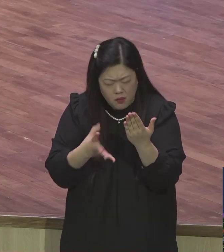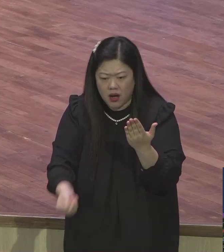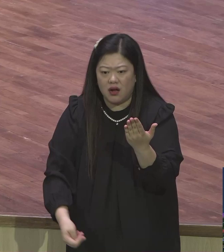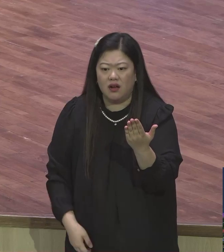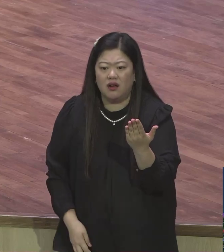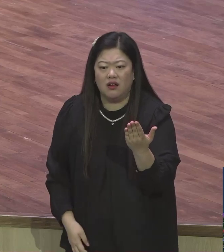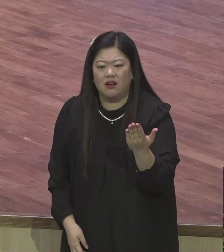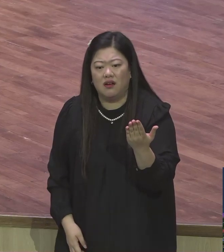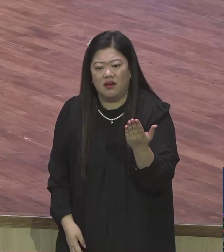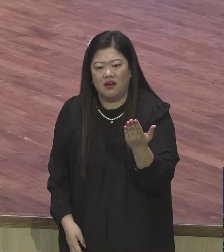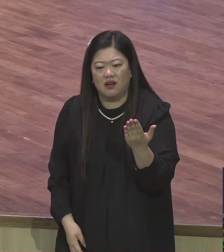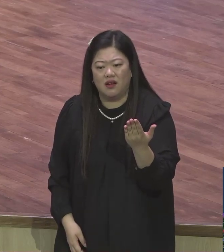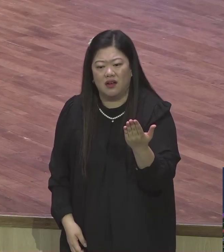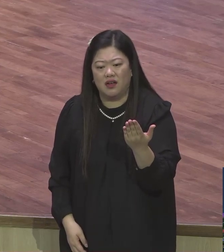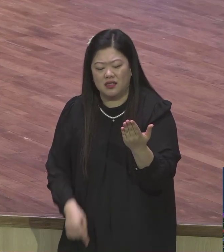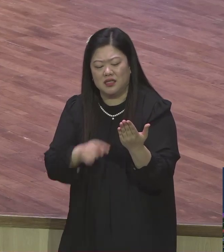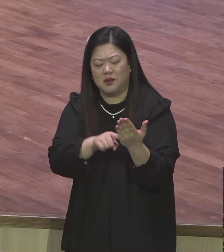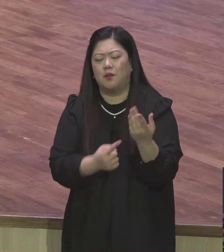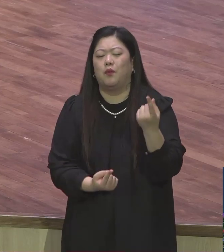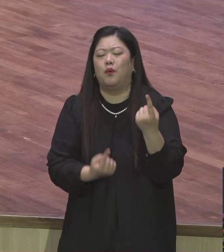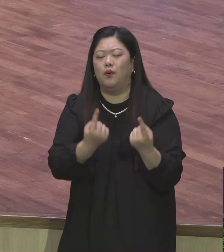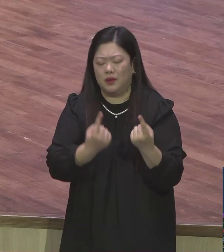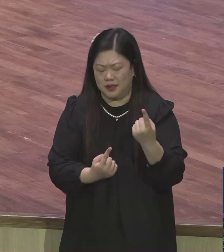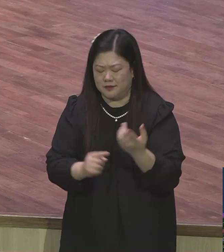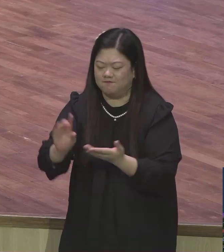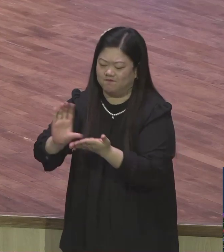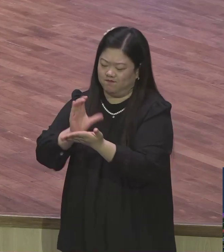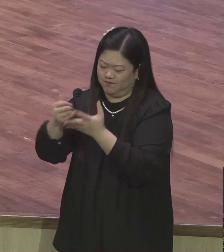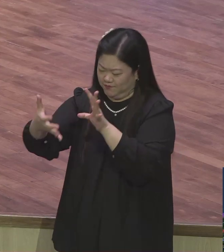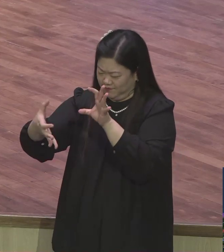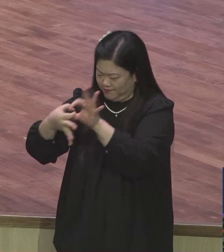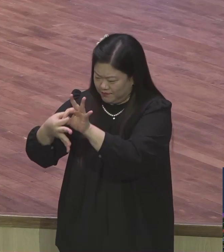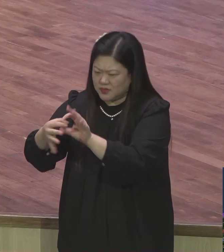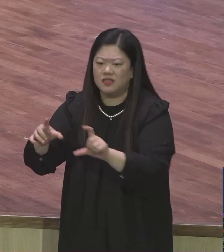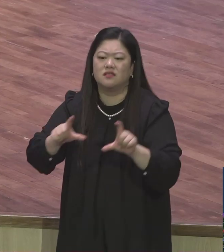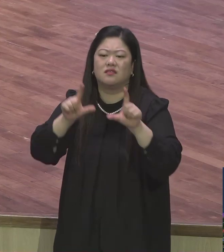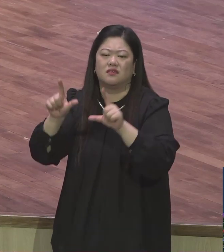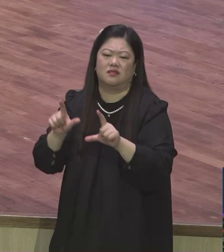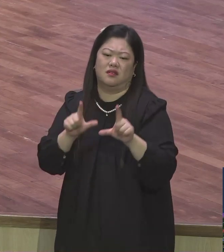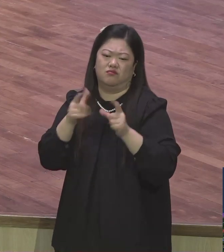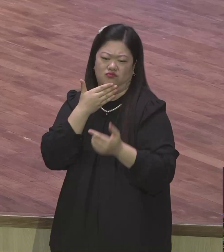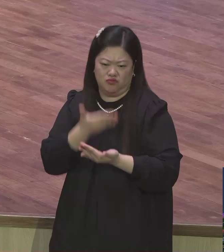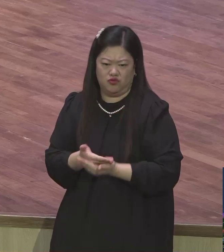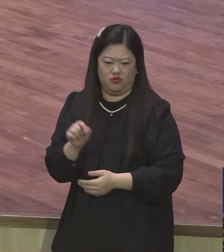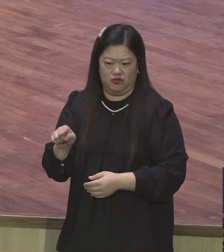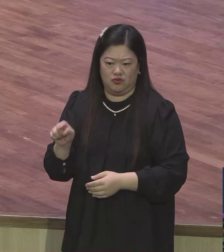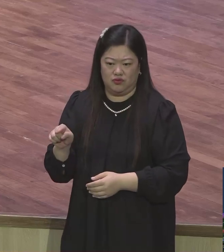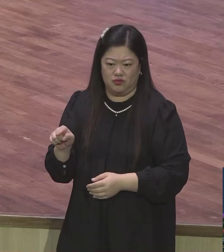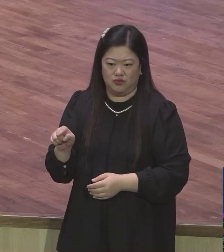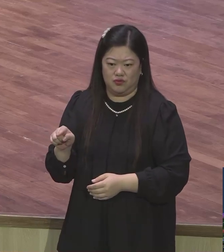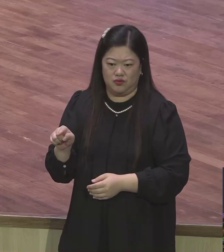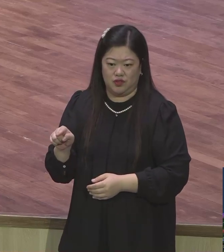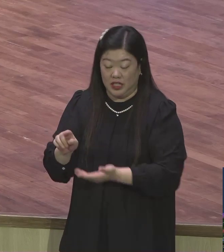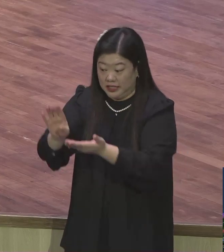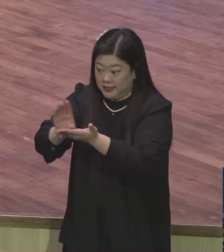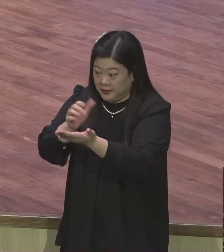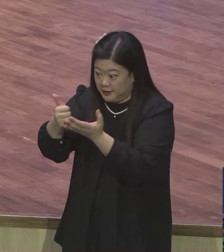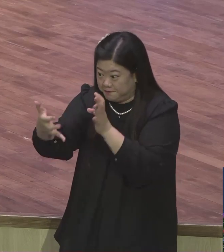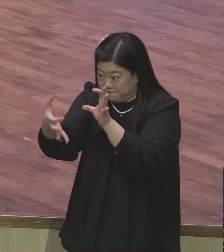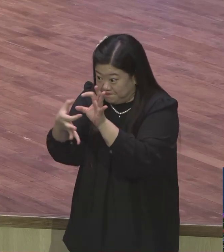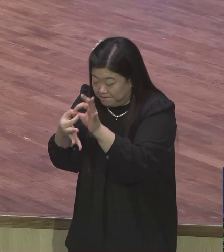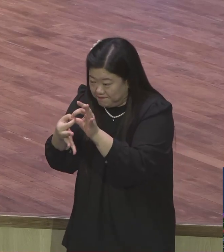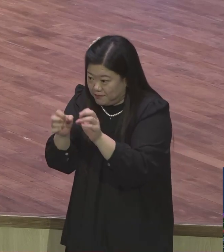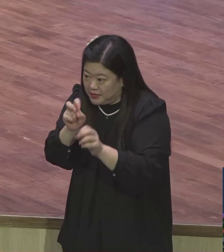이게 중요합니다. 그리스도 안에 있는 삶이 중요해요. 그리스도 예수의 복음만이 우리의 삶을 능히 견고하게 하기